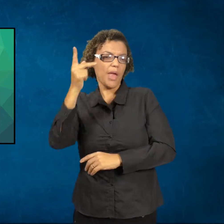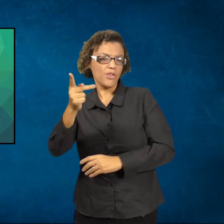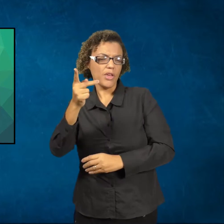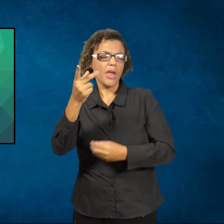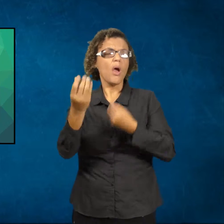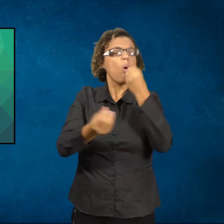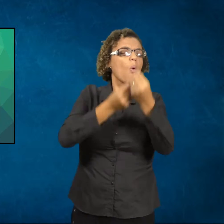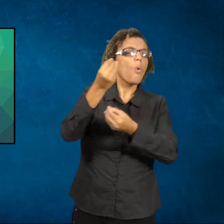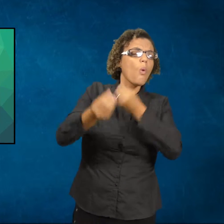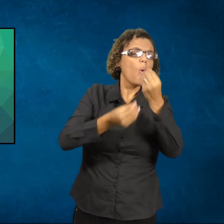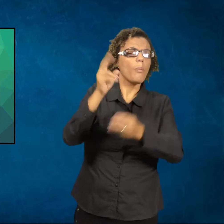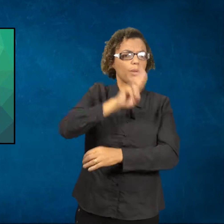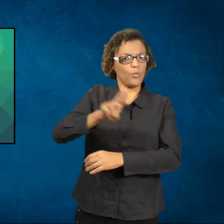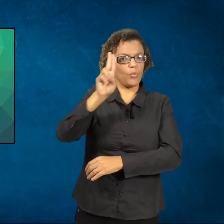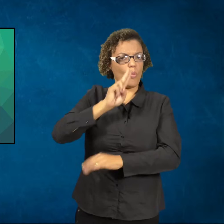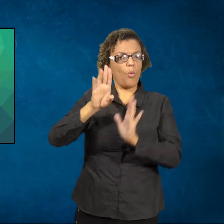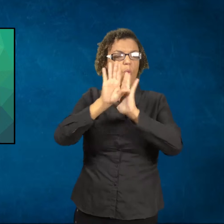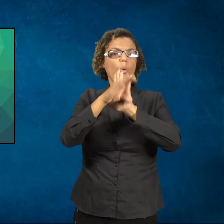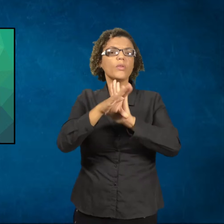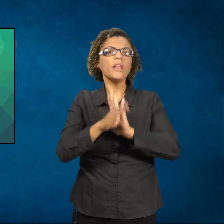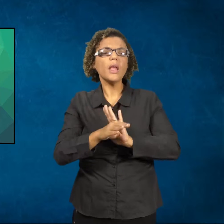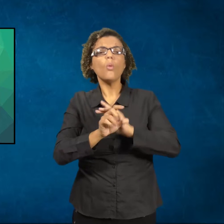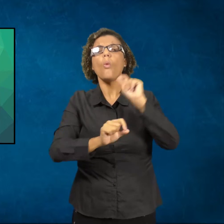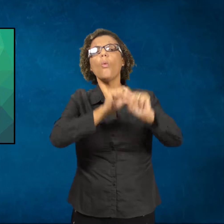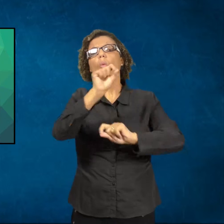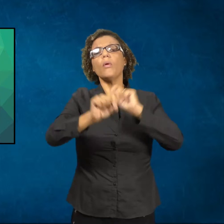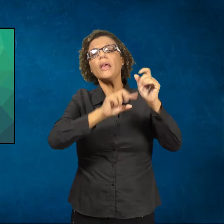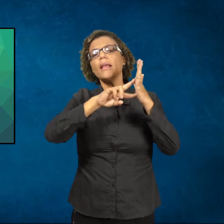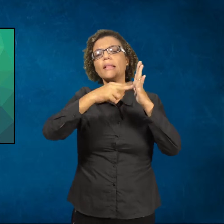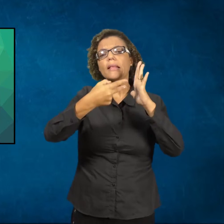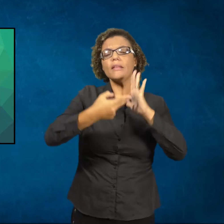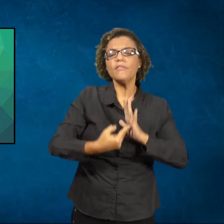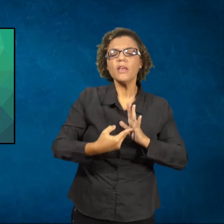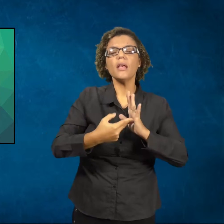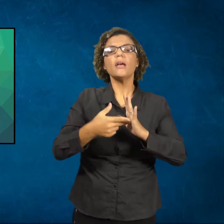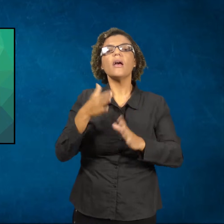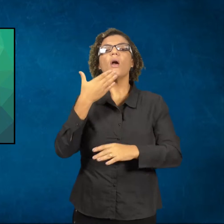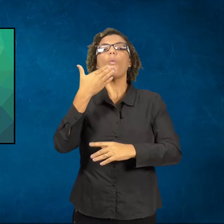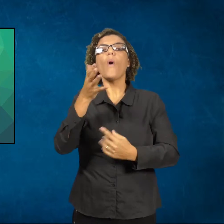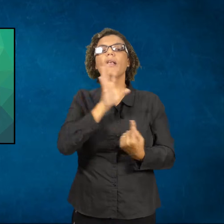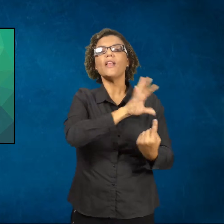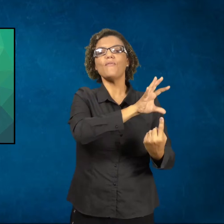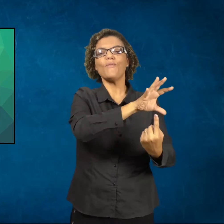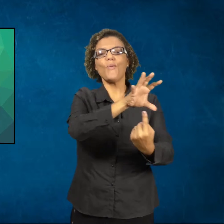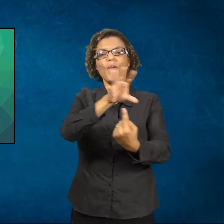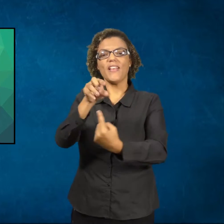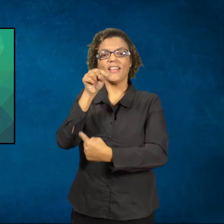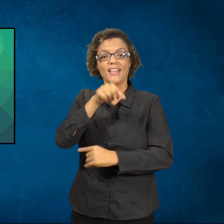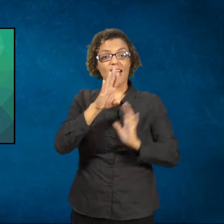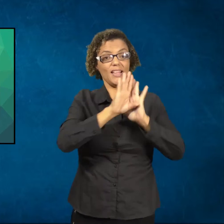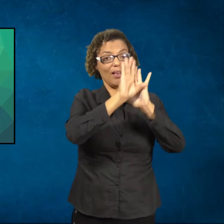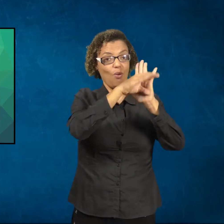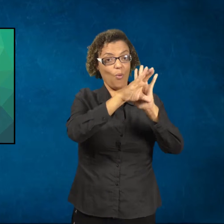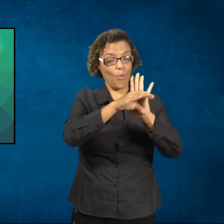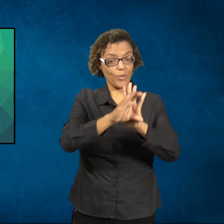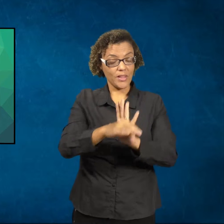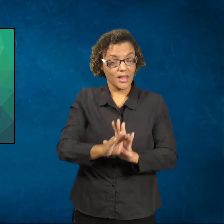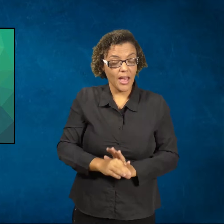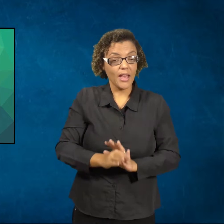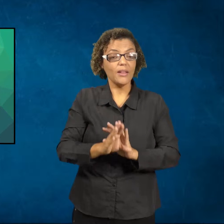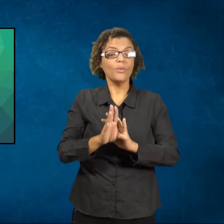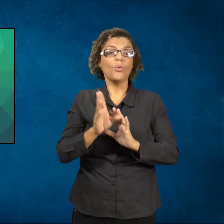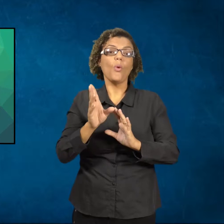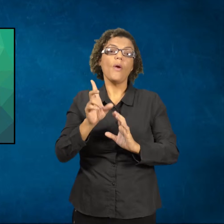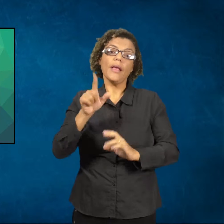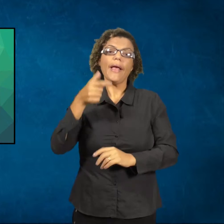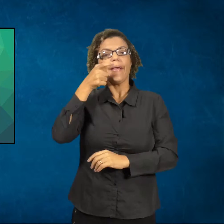esse, como que ele utilizava esse conceito, e quais as implicações, que aí já era um interesse bem